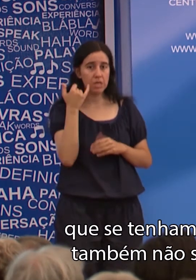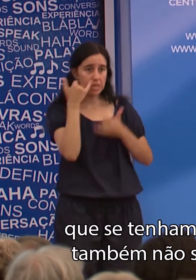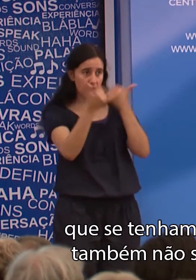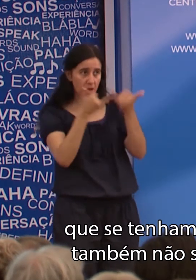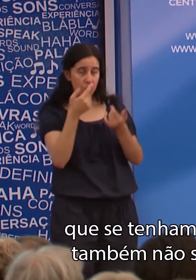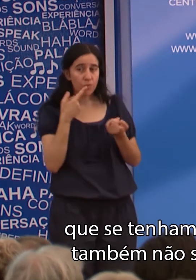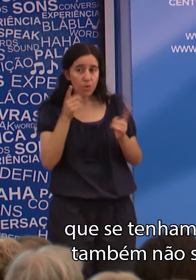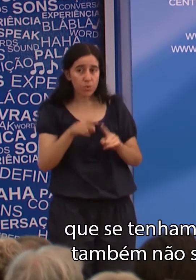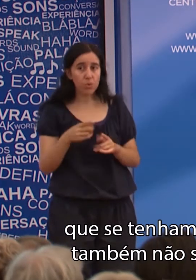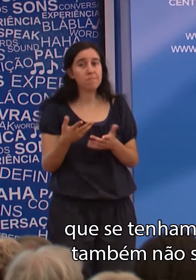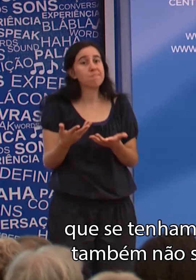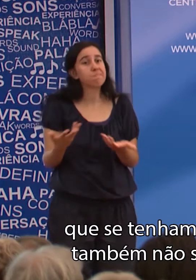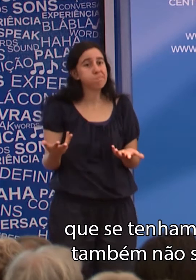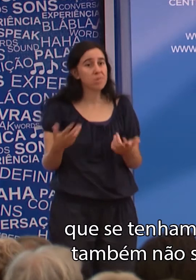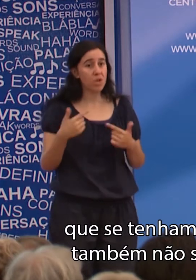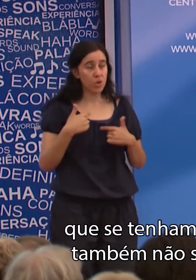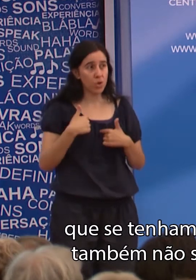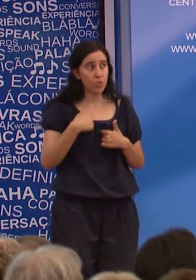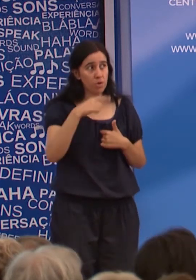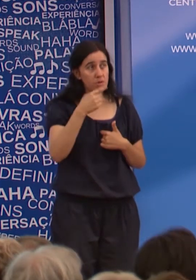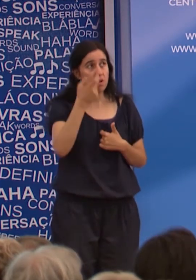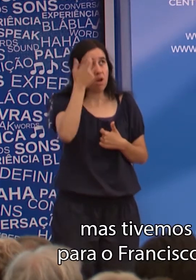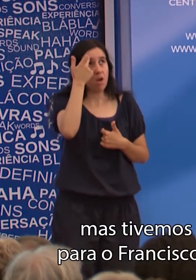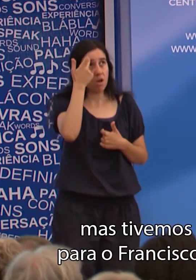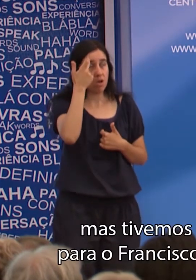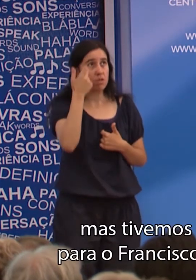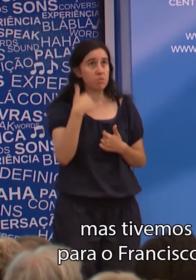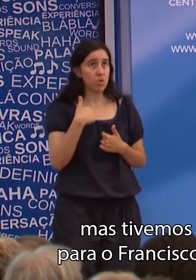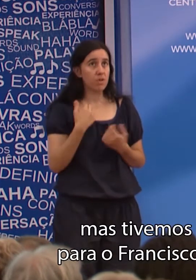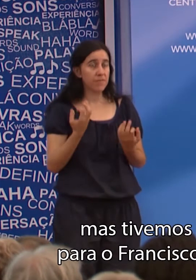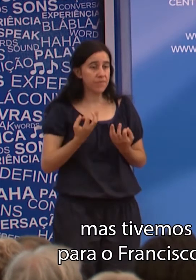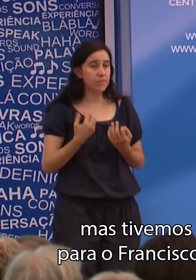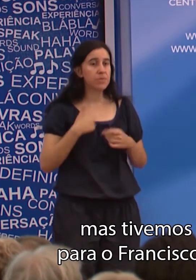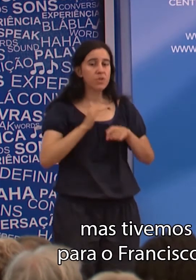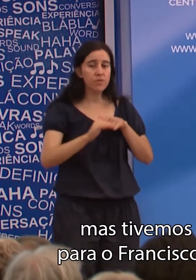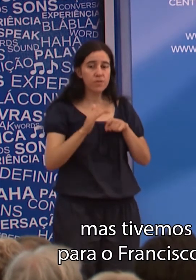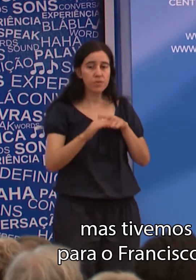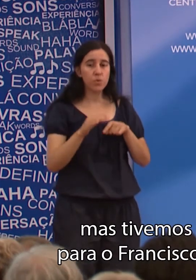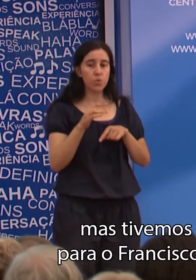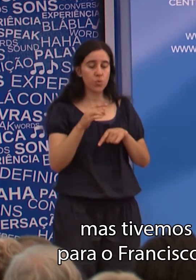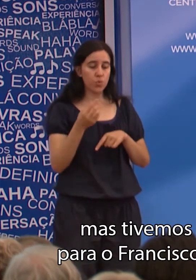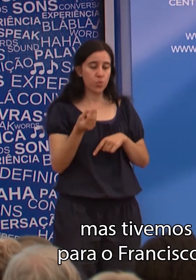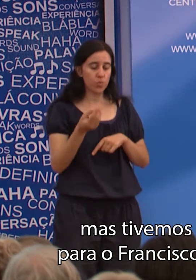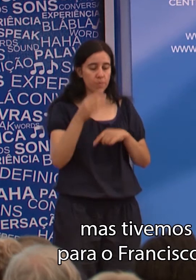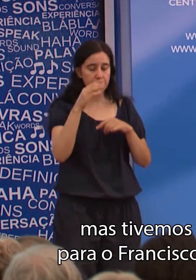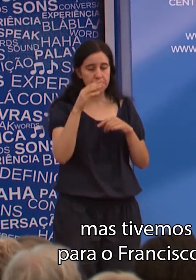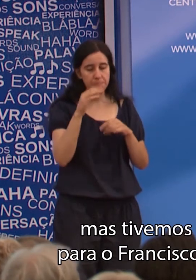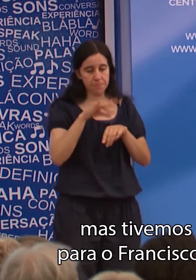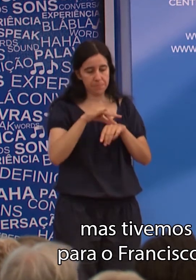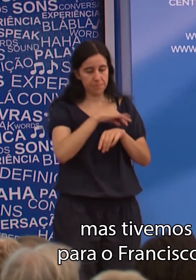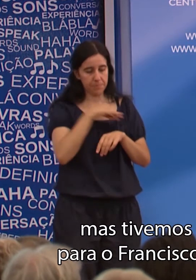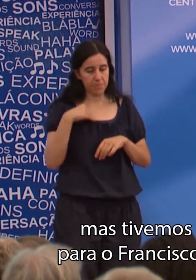nessa altura, também não sei se eu me teria lembrado de tal coisa, mas tivemos a sorte do pediatra que escolhemos